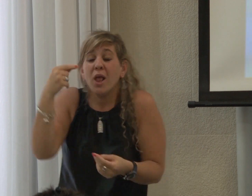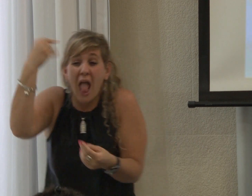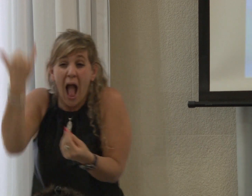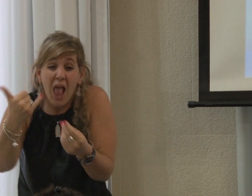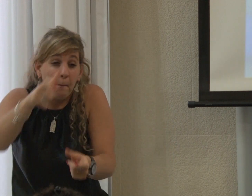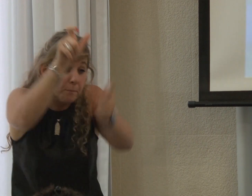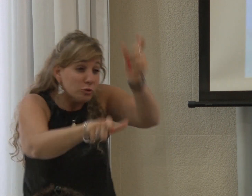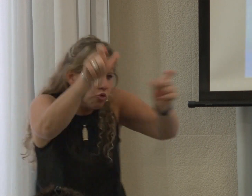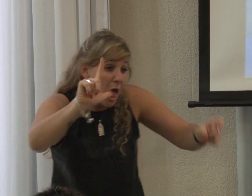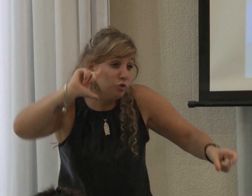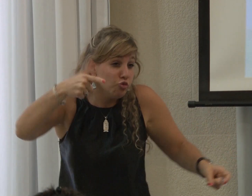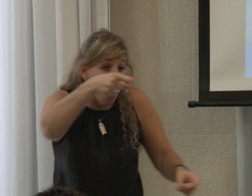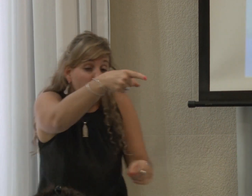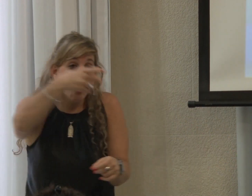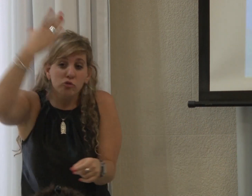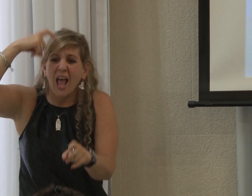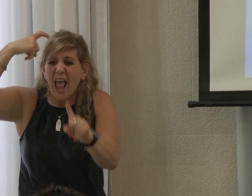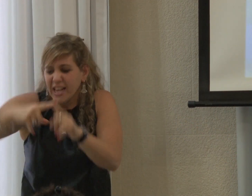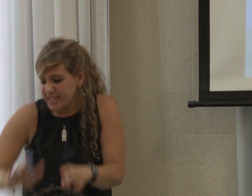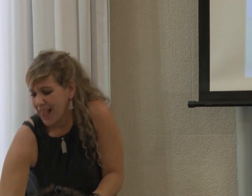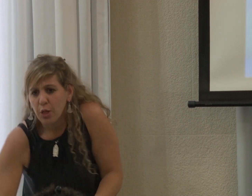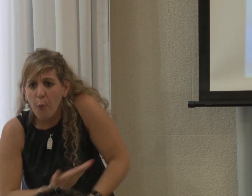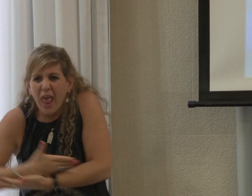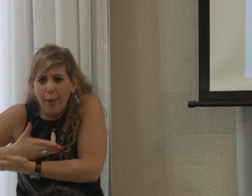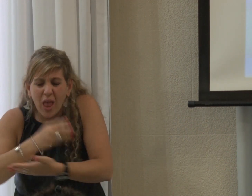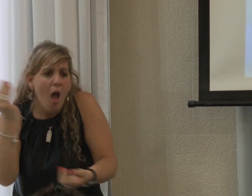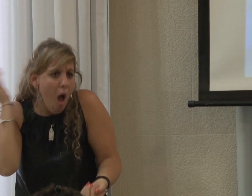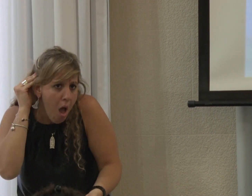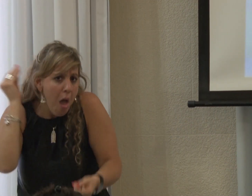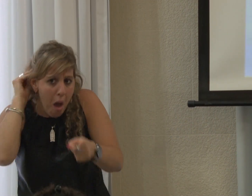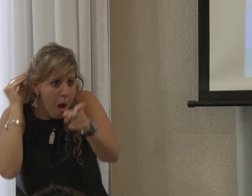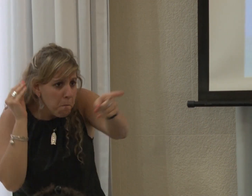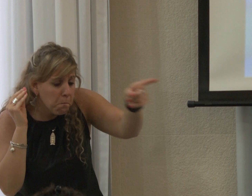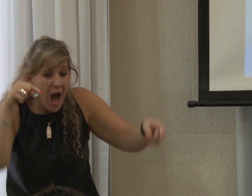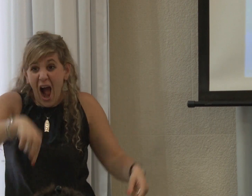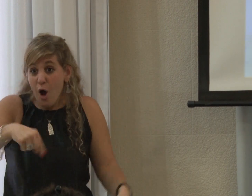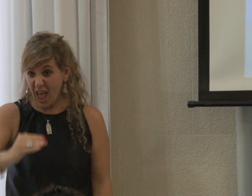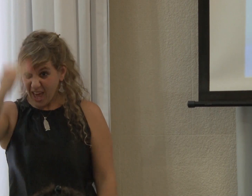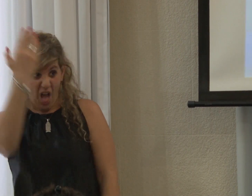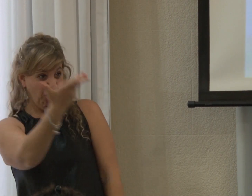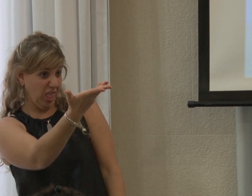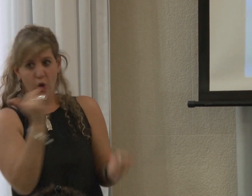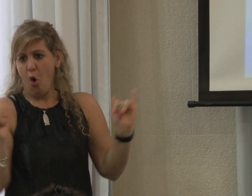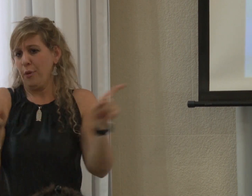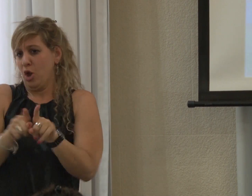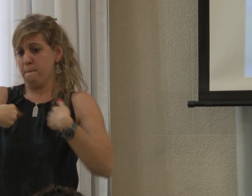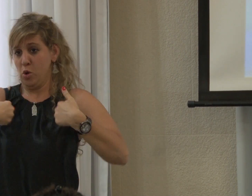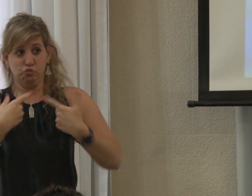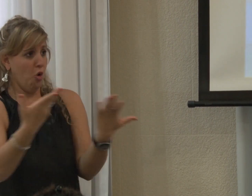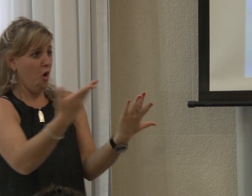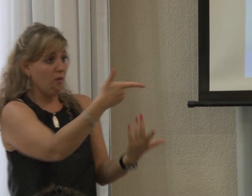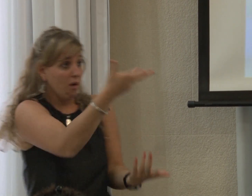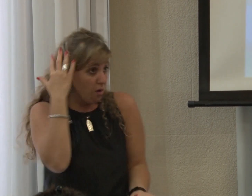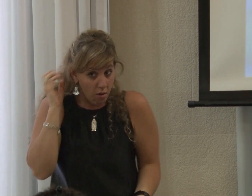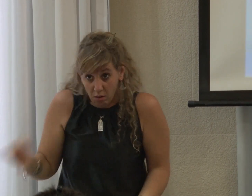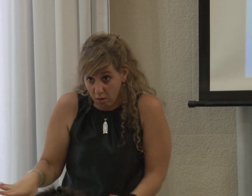era una escuela pupila y solamente podían quedarse a dormir los varones, los hombres. Con el pasar de esta escuela tuvo